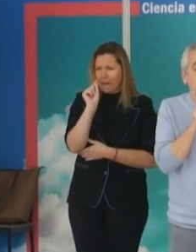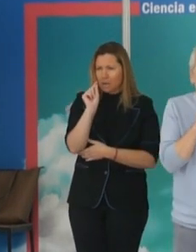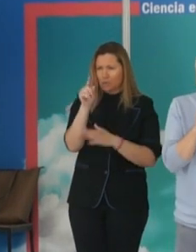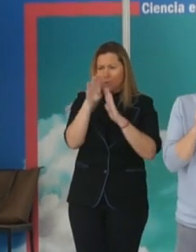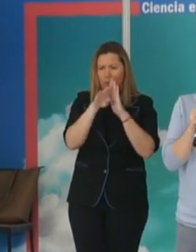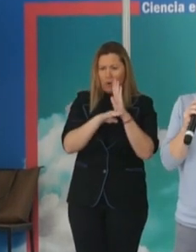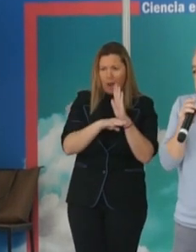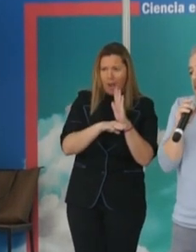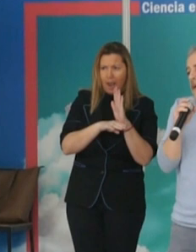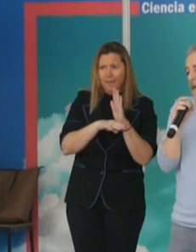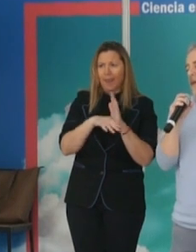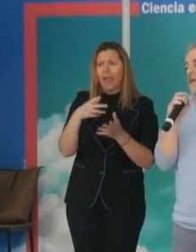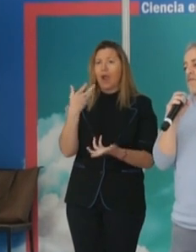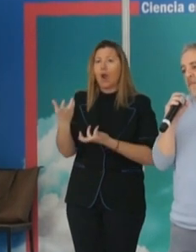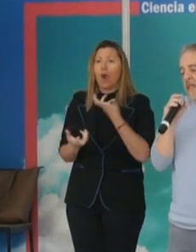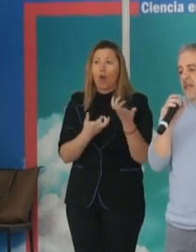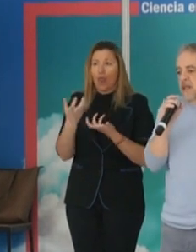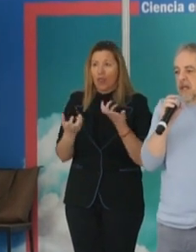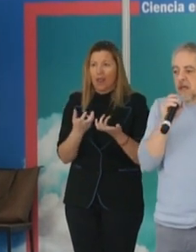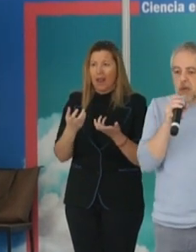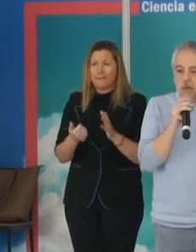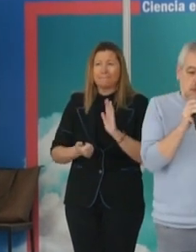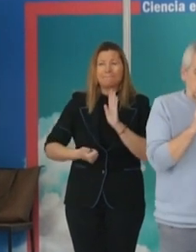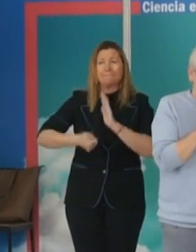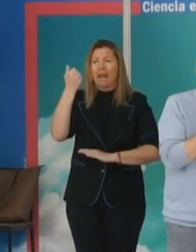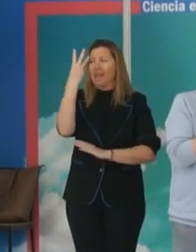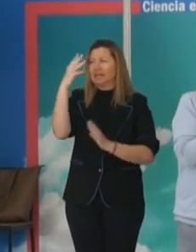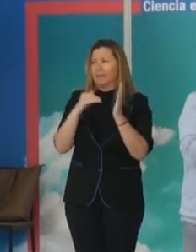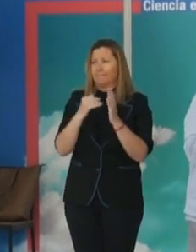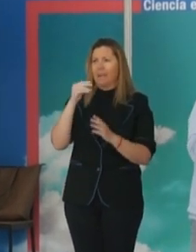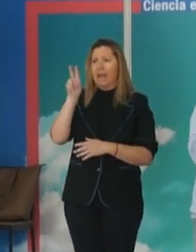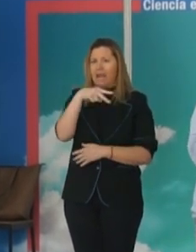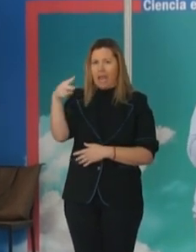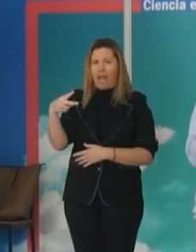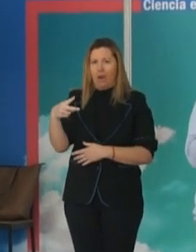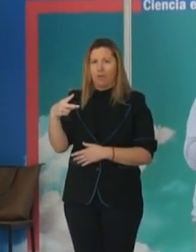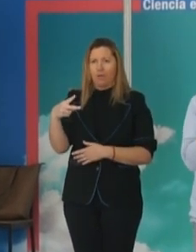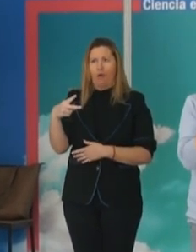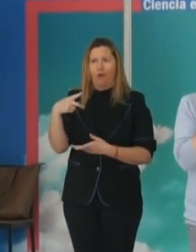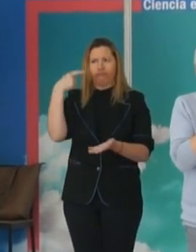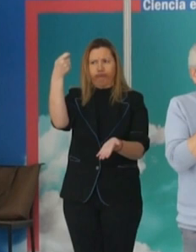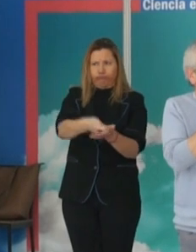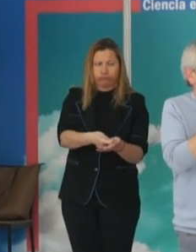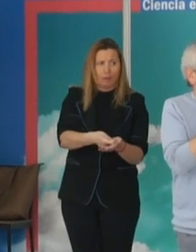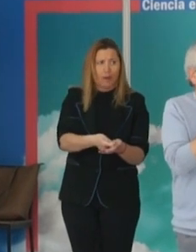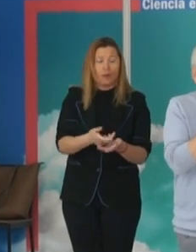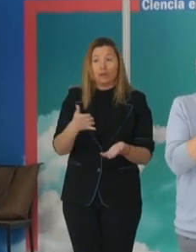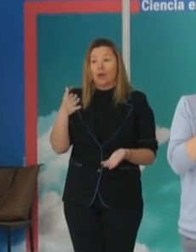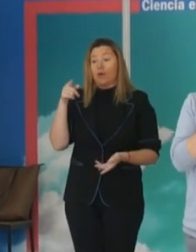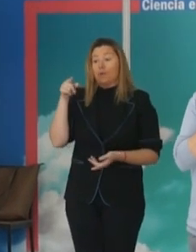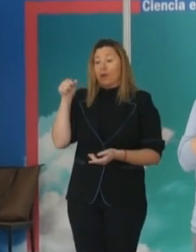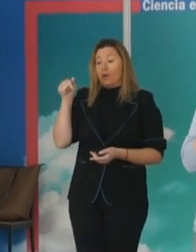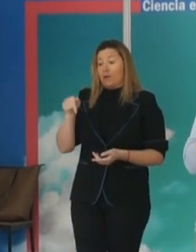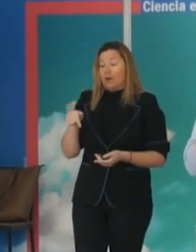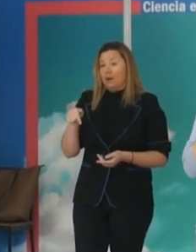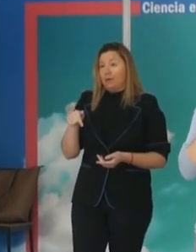ser MasterChef, cuesta más de 3.000 euros. Pues con el dinero que nosotros tenemos para esto,